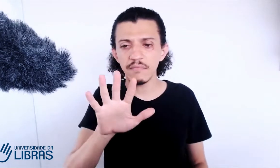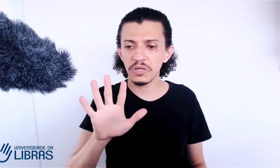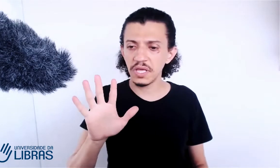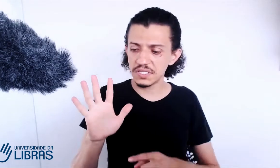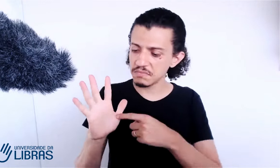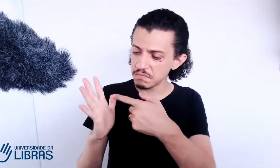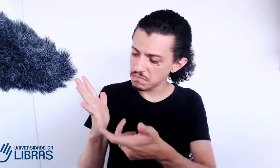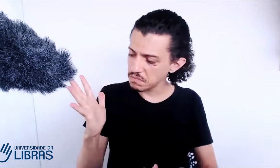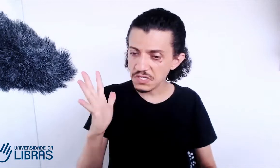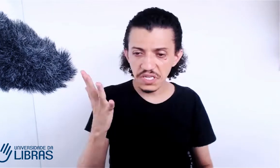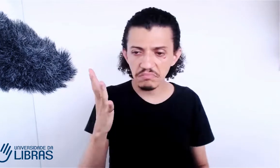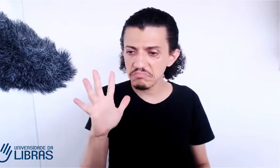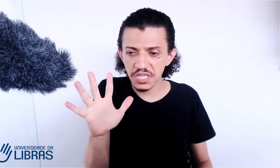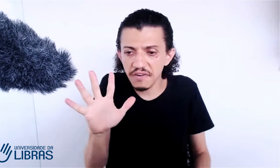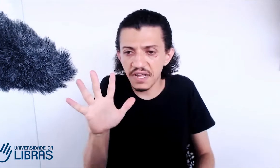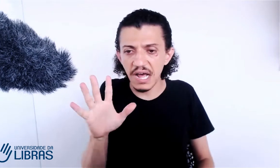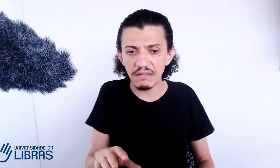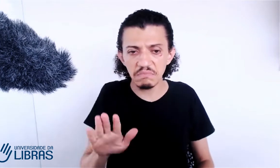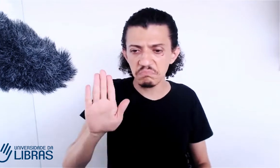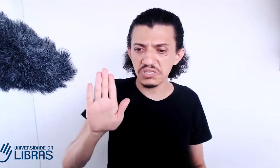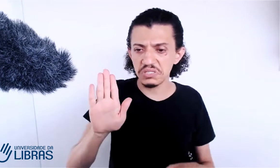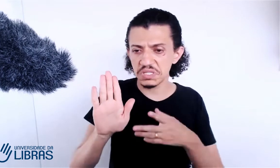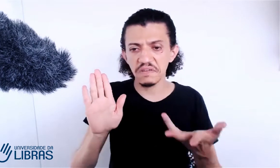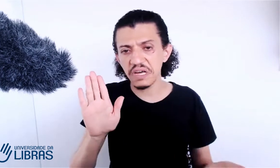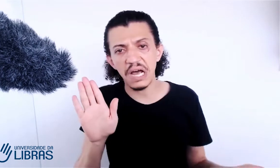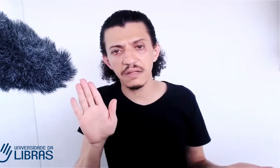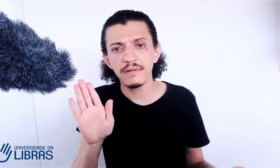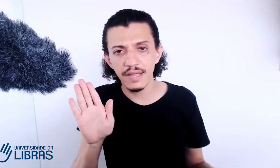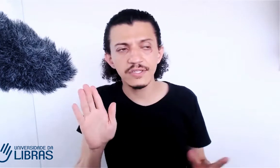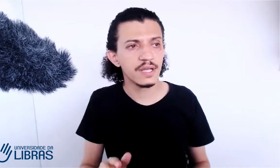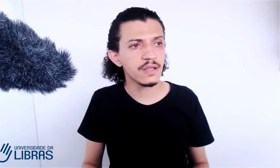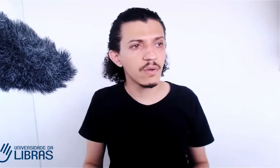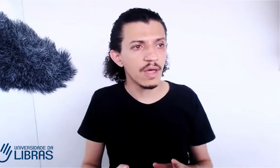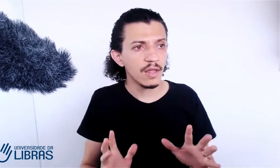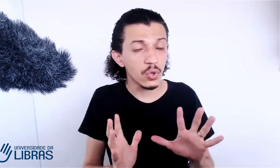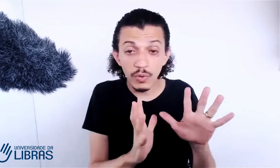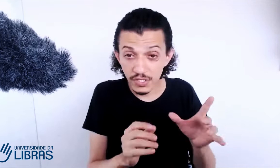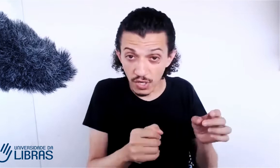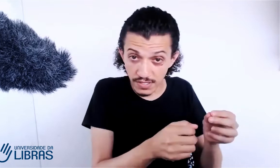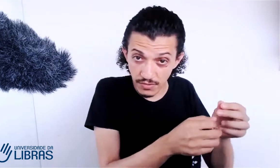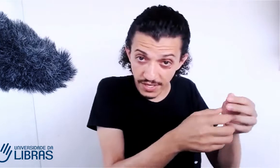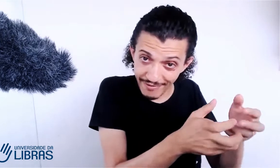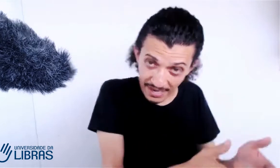aqui, assim, sozinha, não significa nada. Sozinho não significa nada. Entende? Então, tudo isso que sozinho não significa